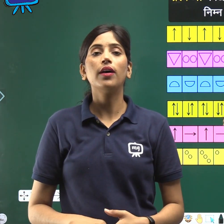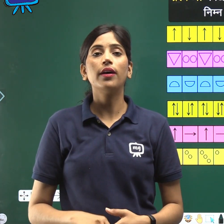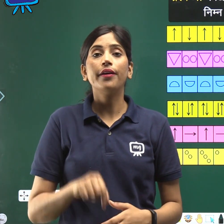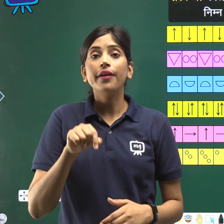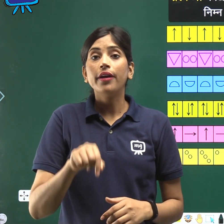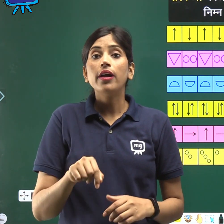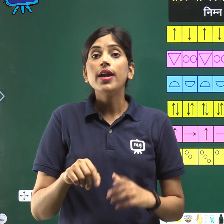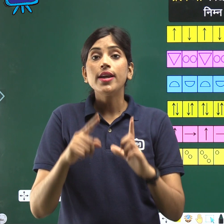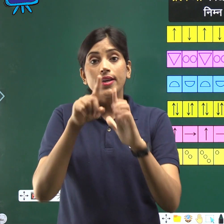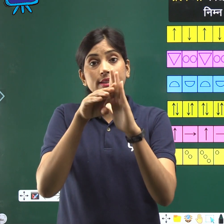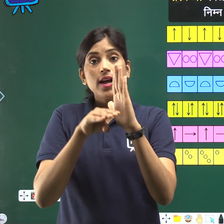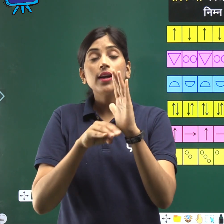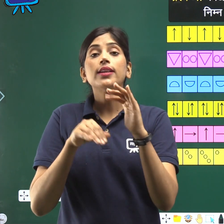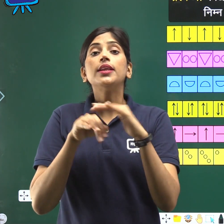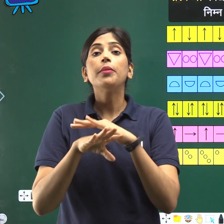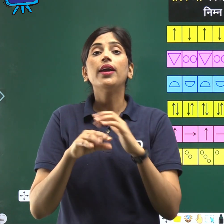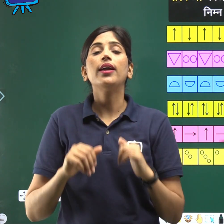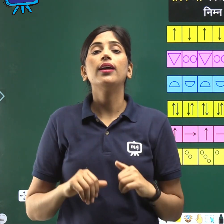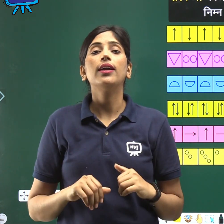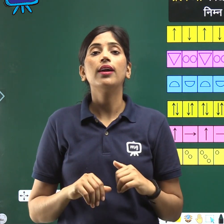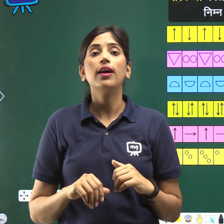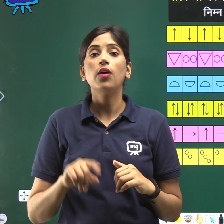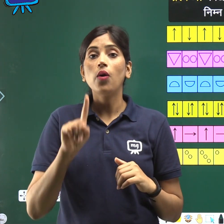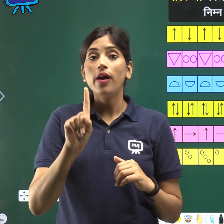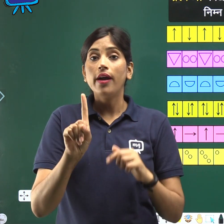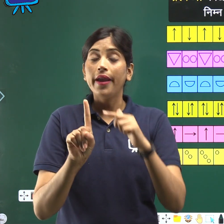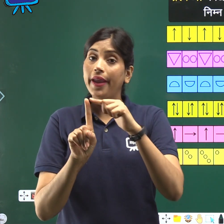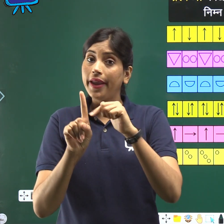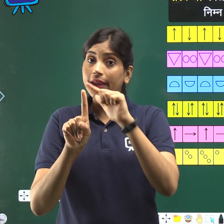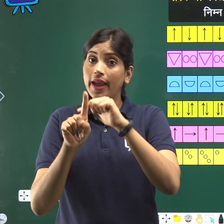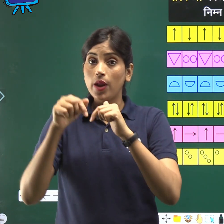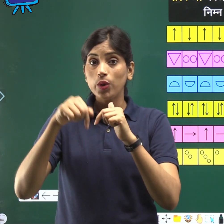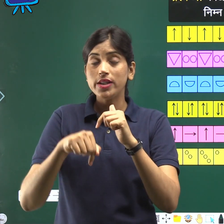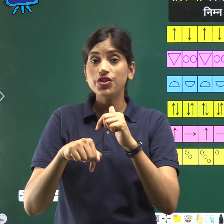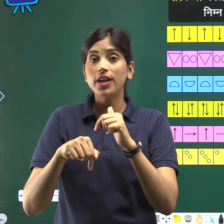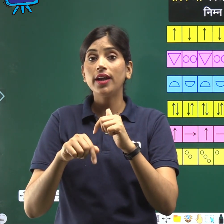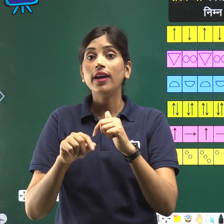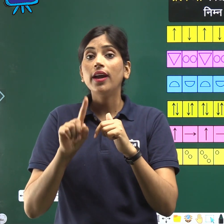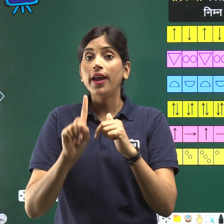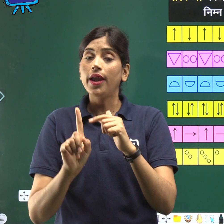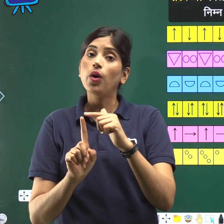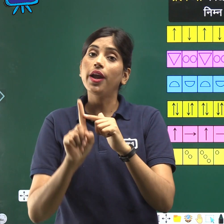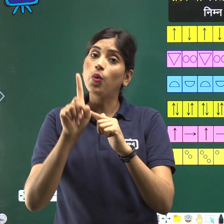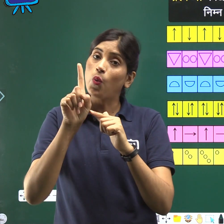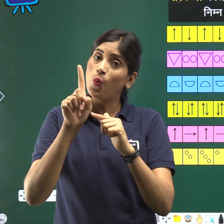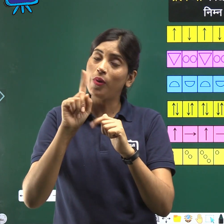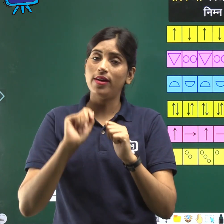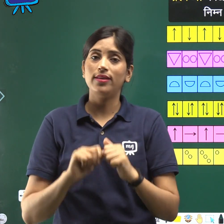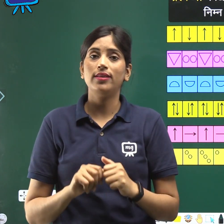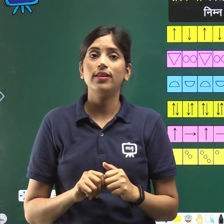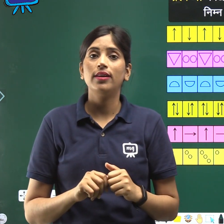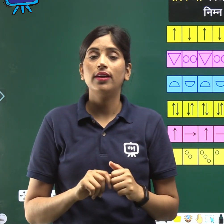इस आकृति में एक एरो नीचे एक एरो